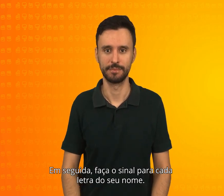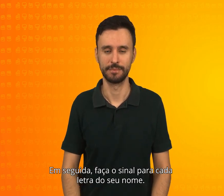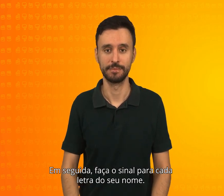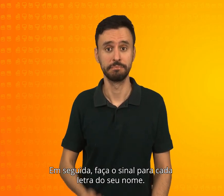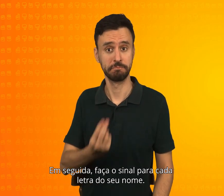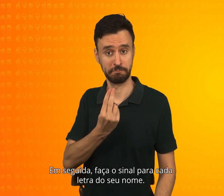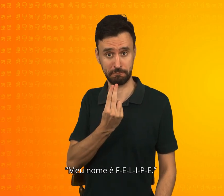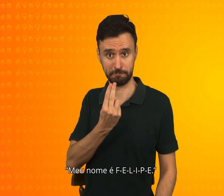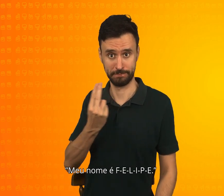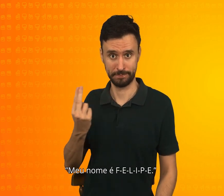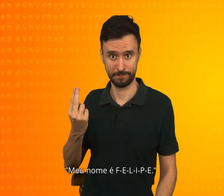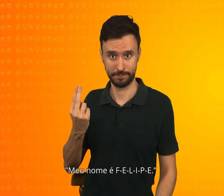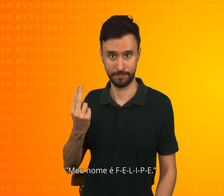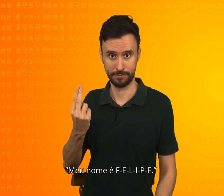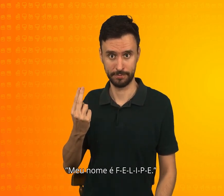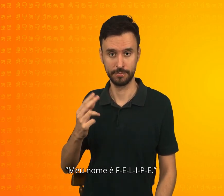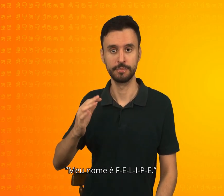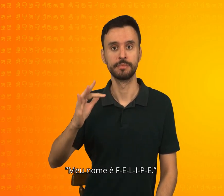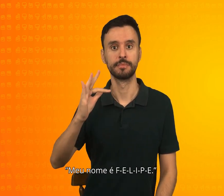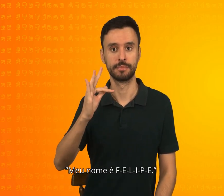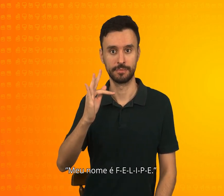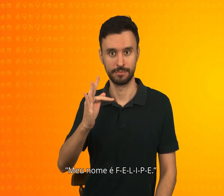Meu nome é...